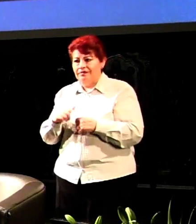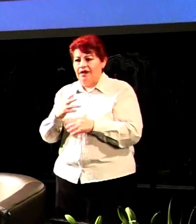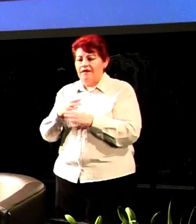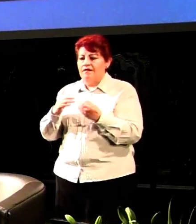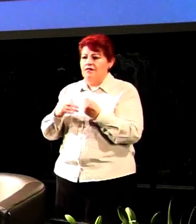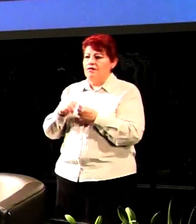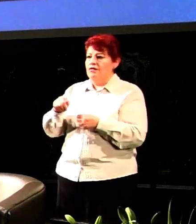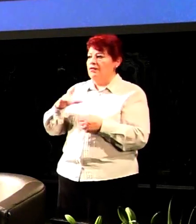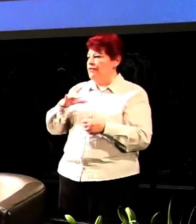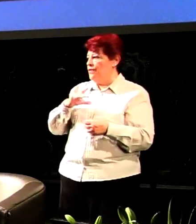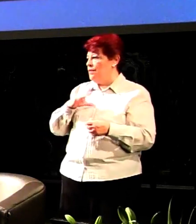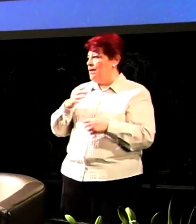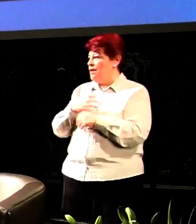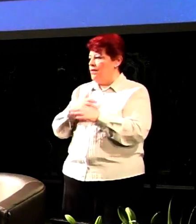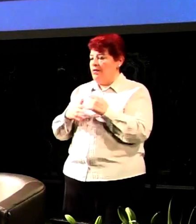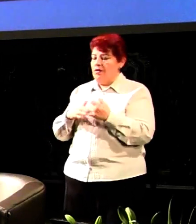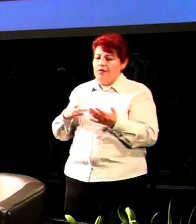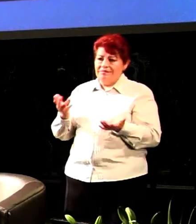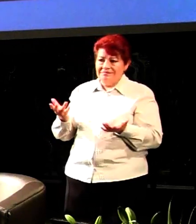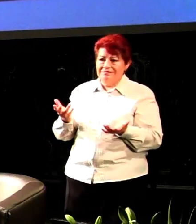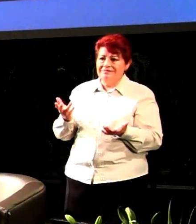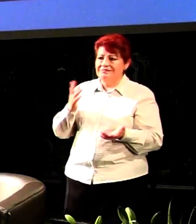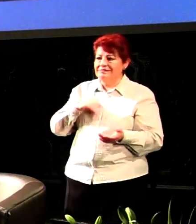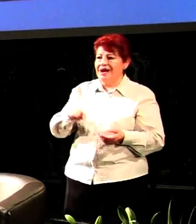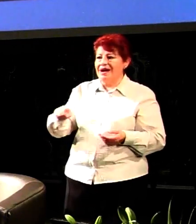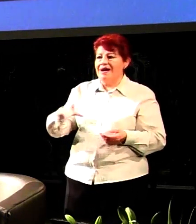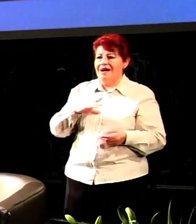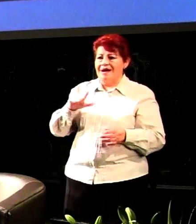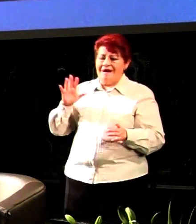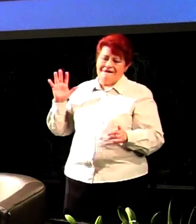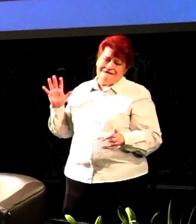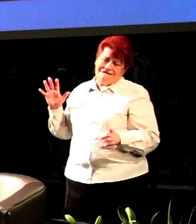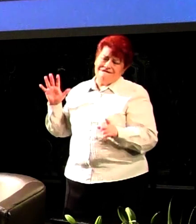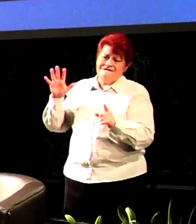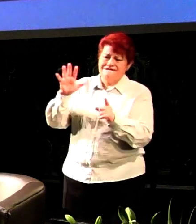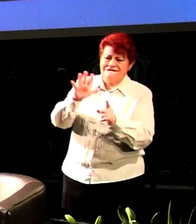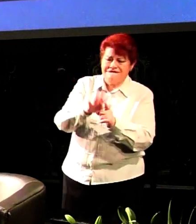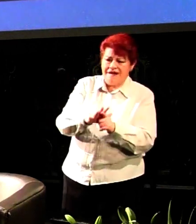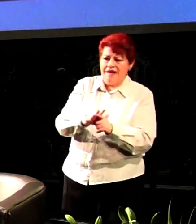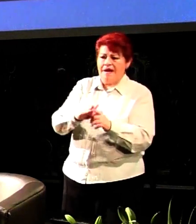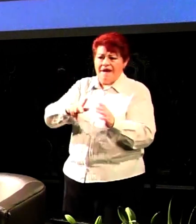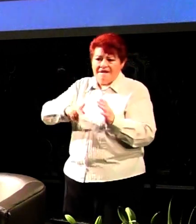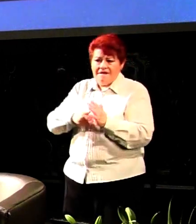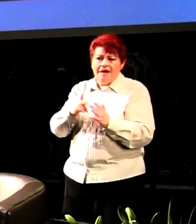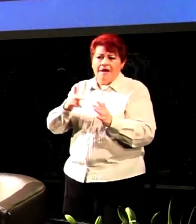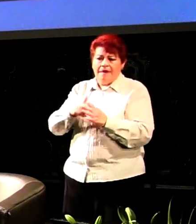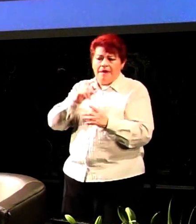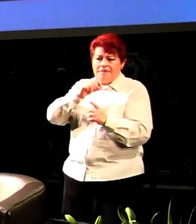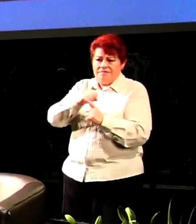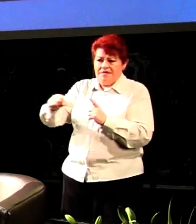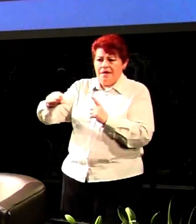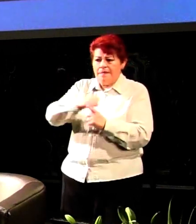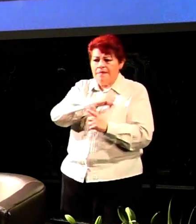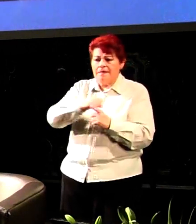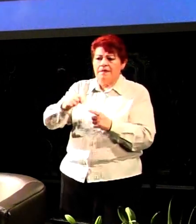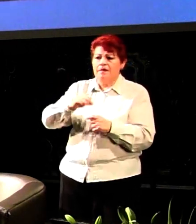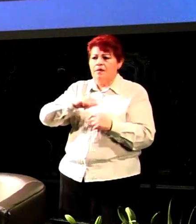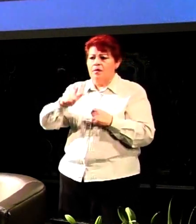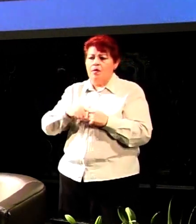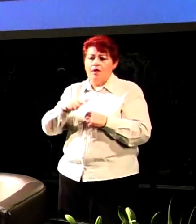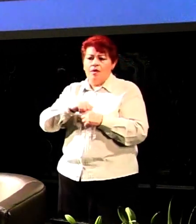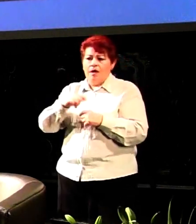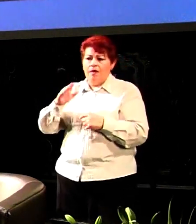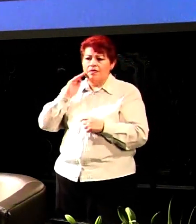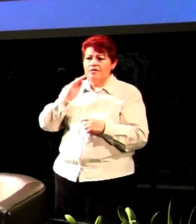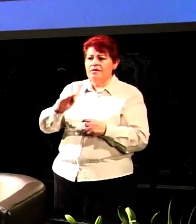de fuerzas desequilibradas, cuando es una agresión constante y repetida, cuando se da por un